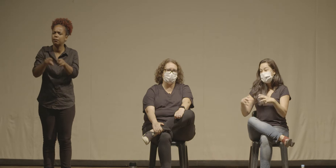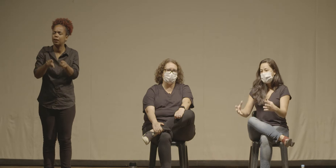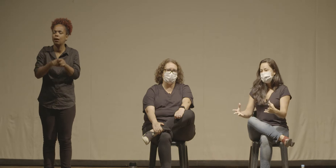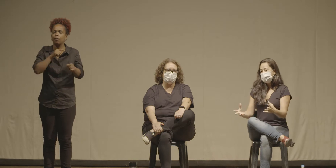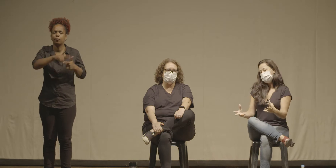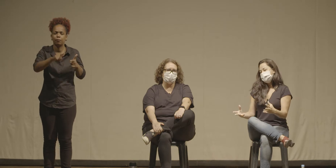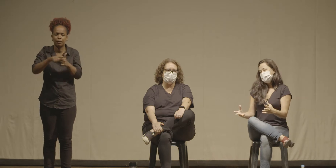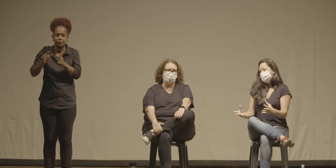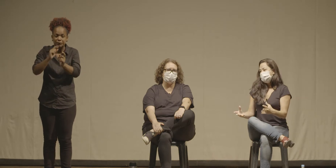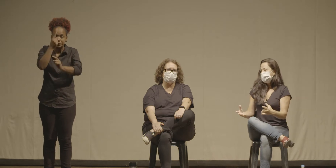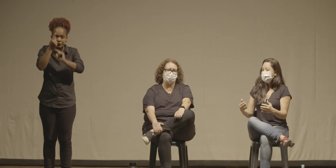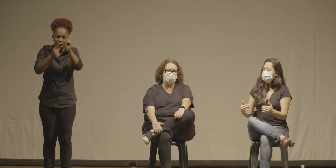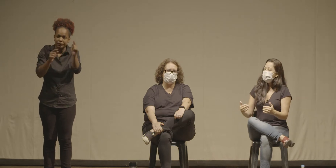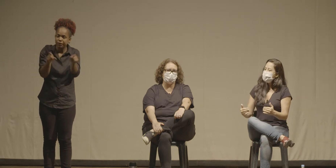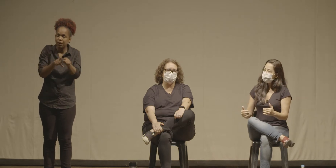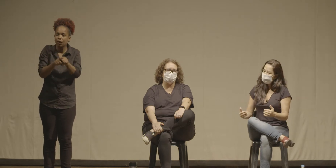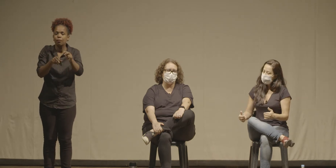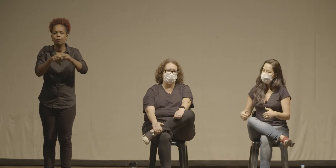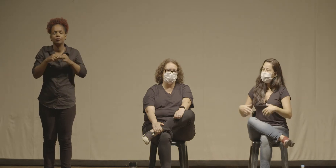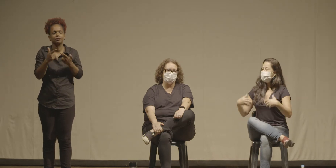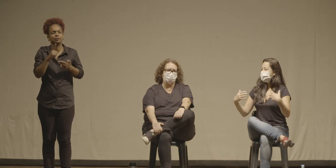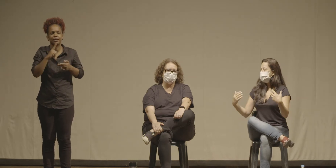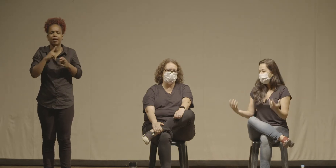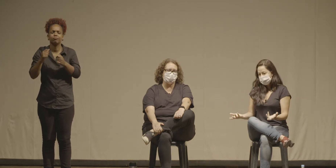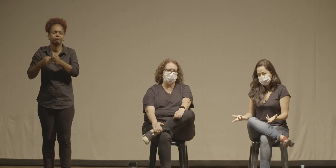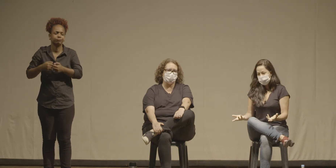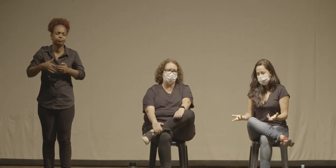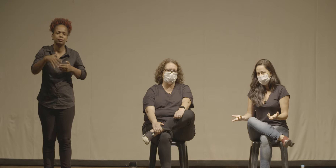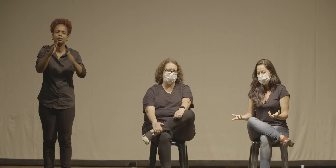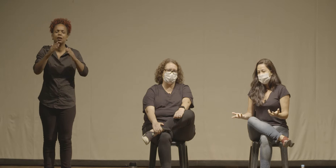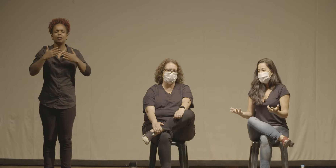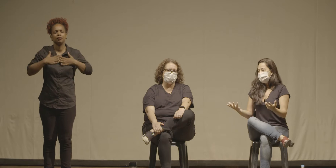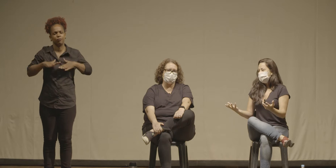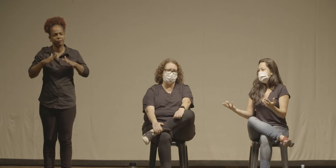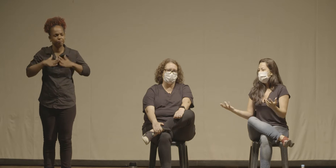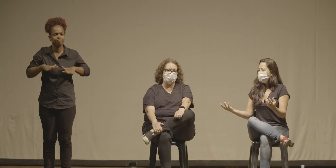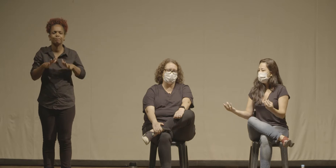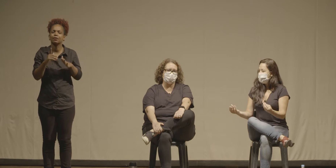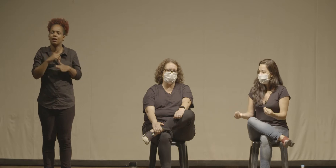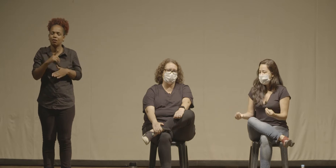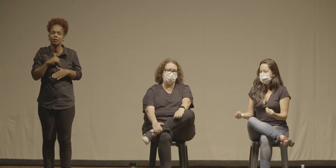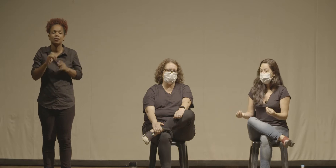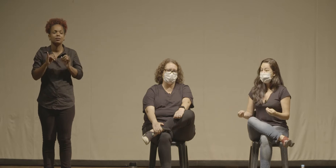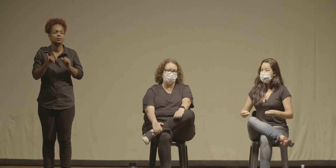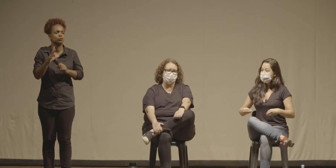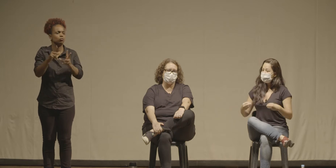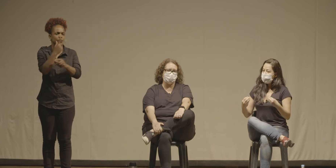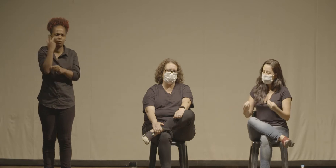problemas criativos, porque o que poderia fluir de uma maneira muito mais tranquila, se tivesse todo mundo